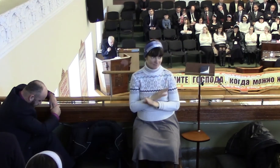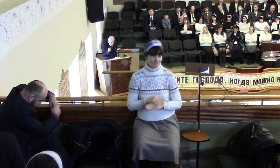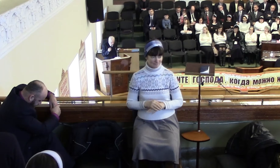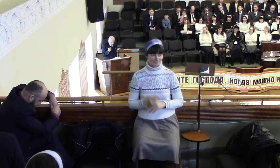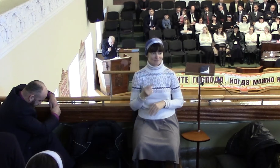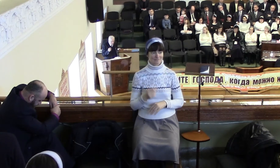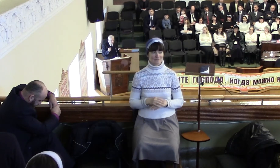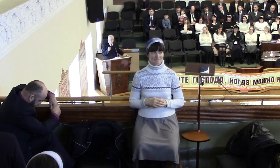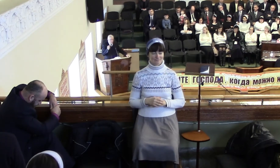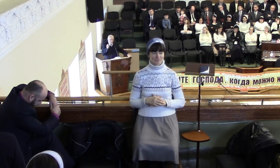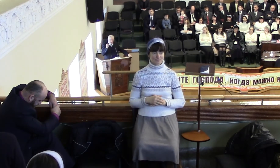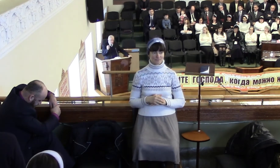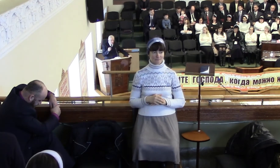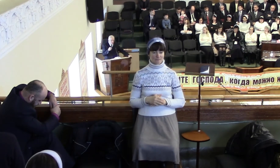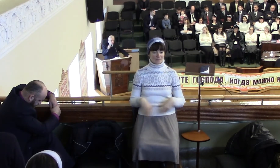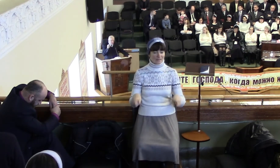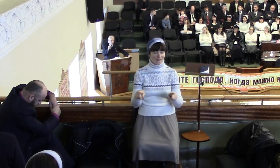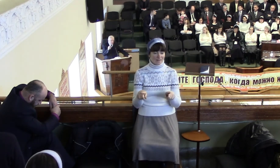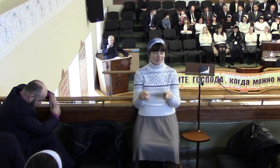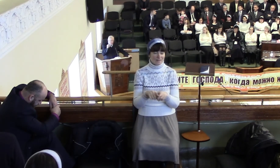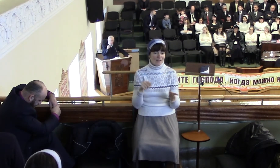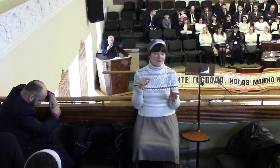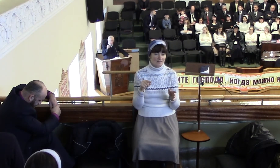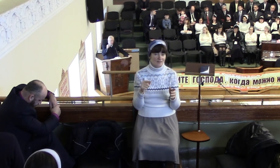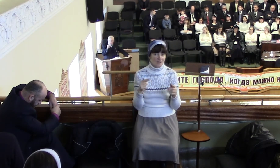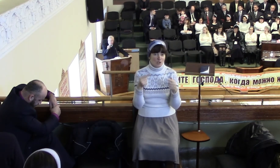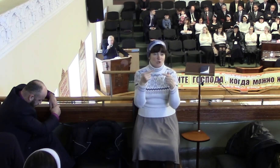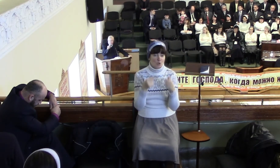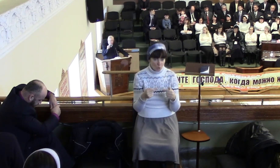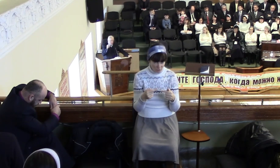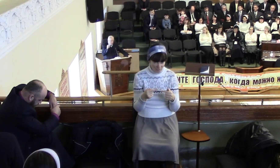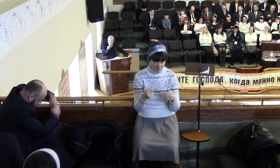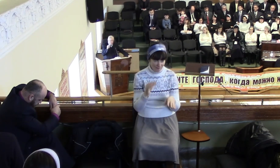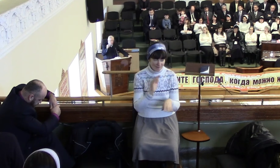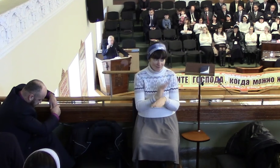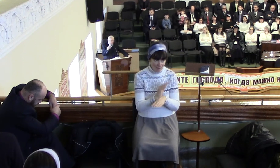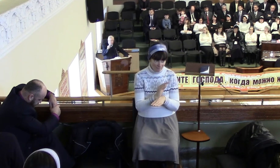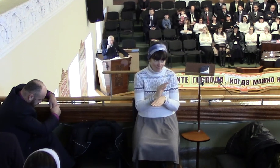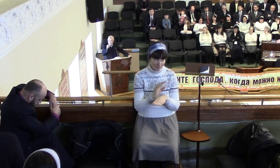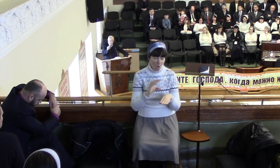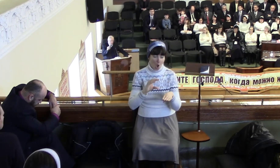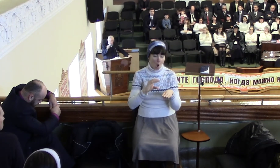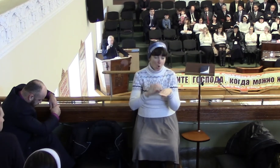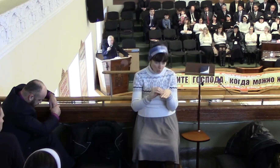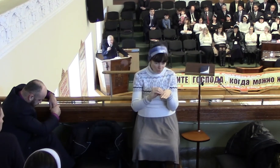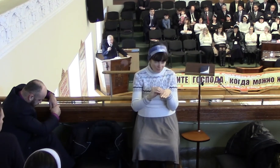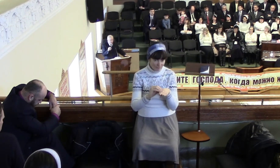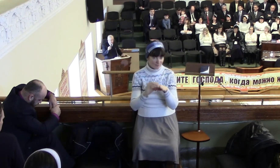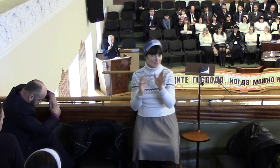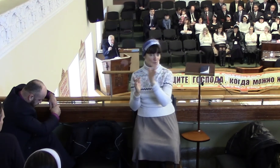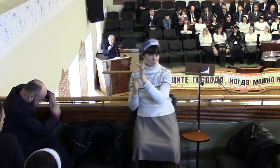так точно дьявол ужалил Иисуса Христа. Смерть ужалила Иисуса